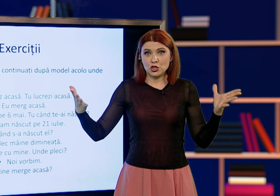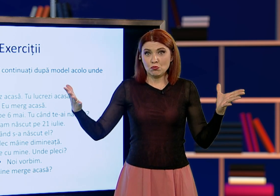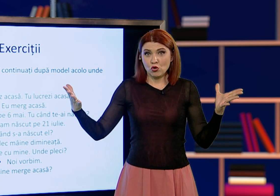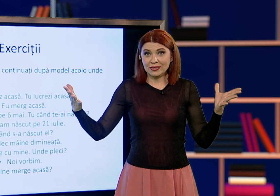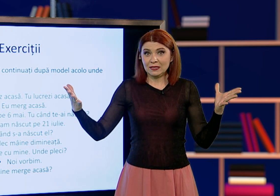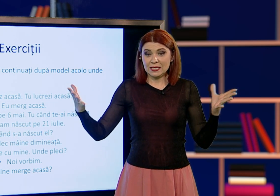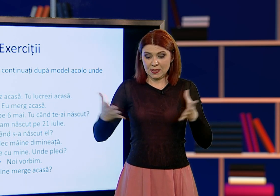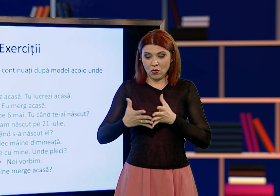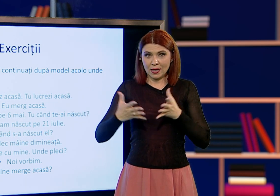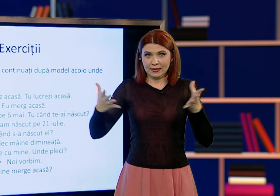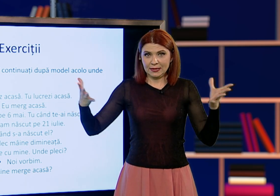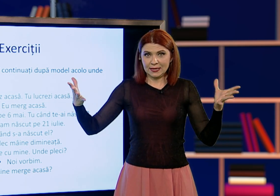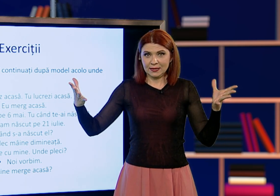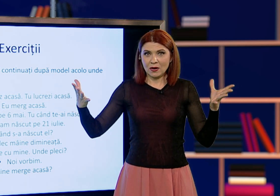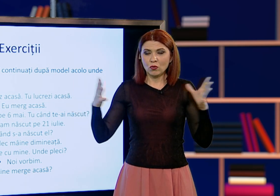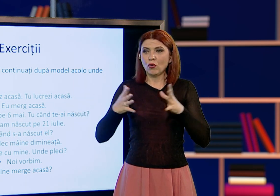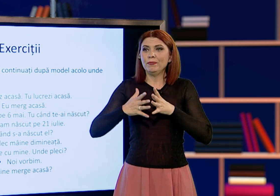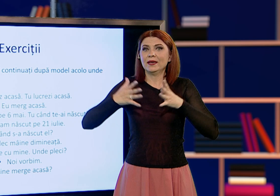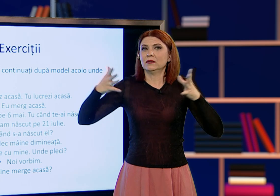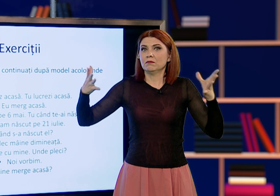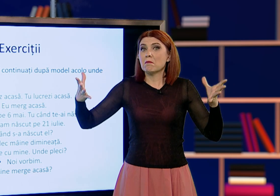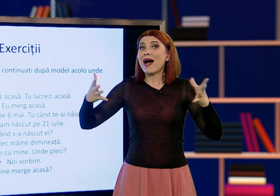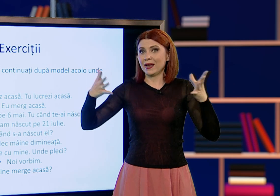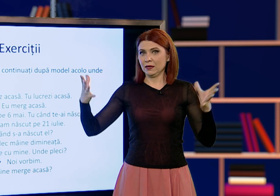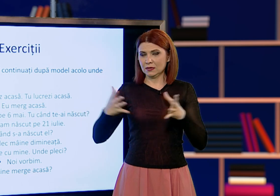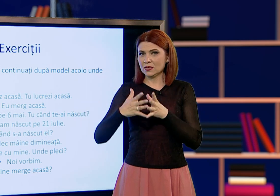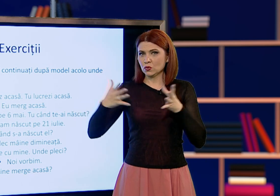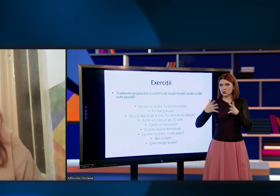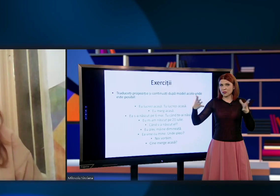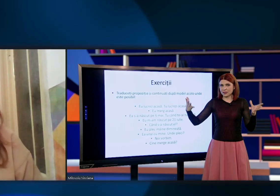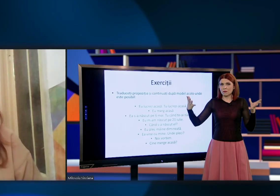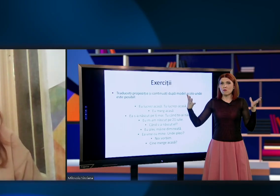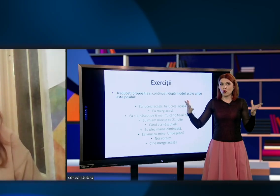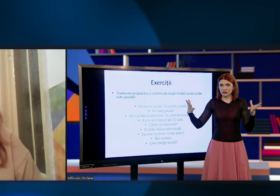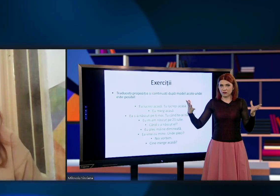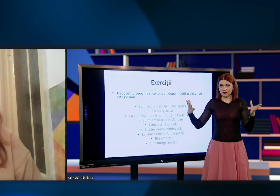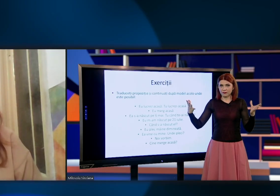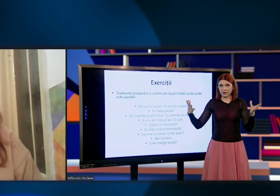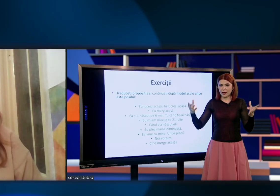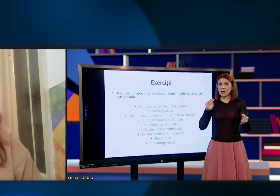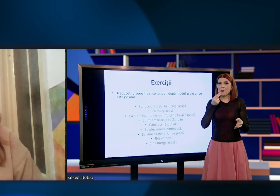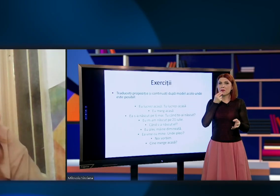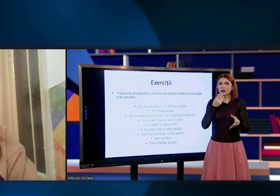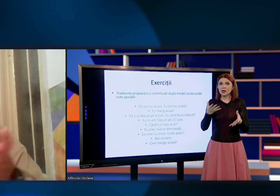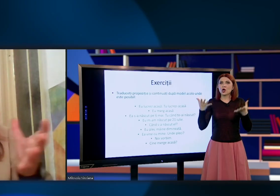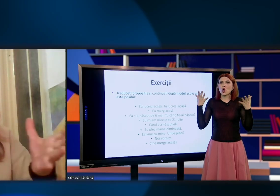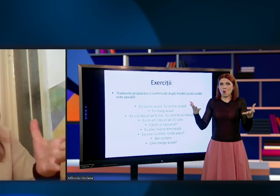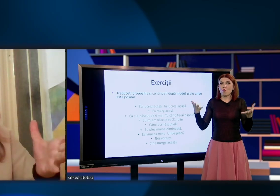și mult când este o cantitate dar un obiect mare în sensul ăsta mult Da mănânc mai